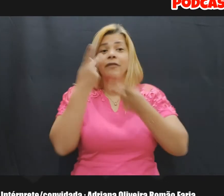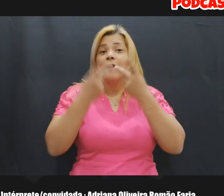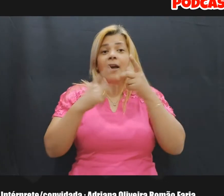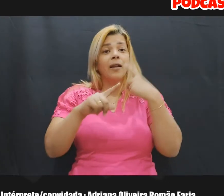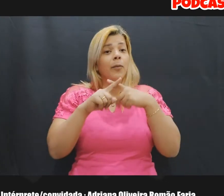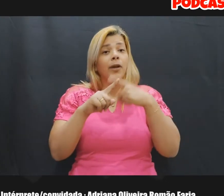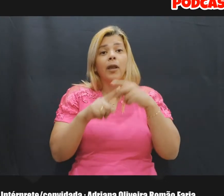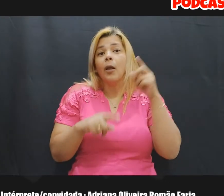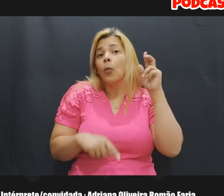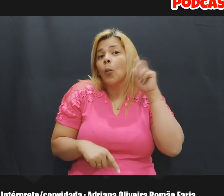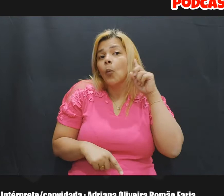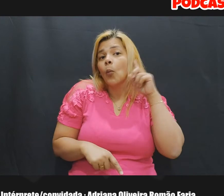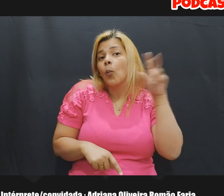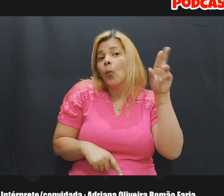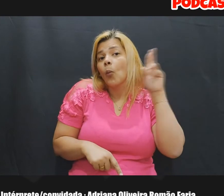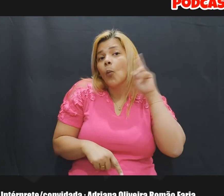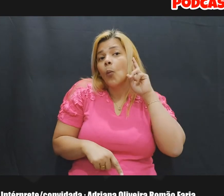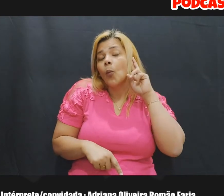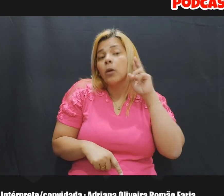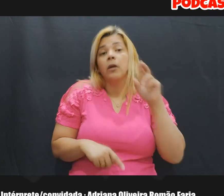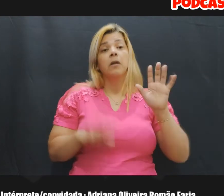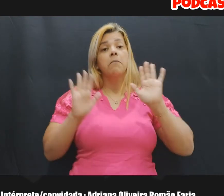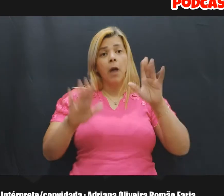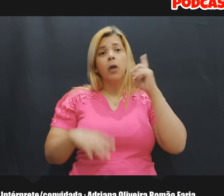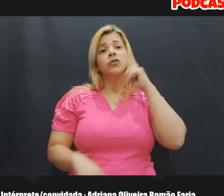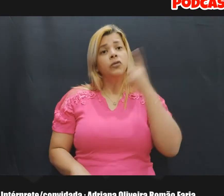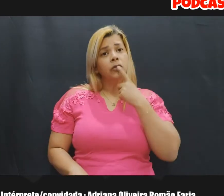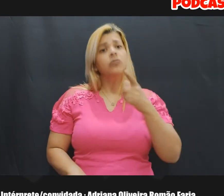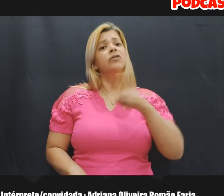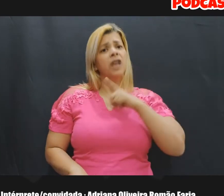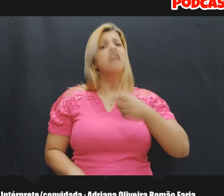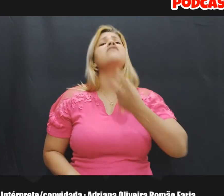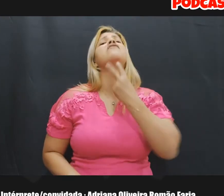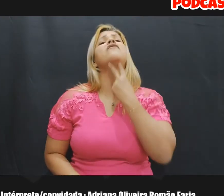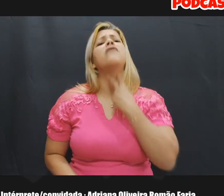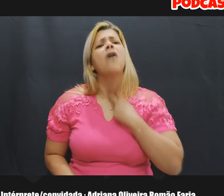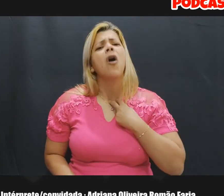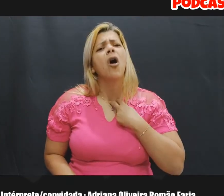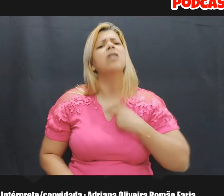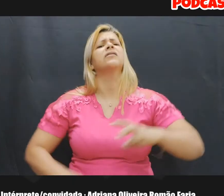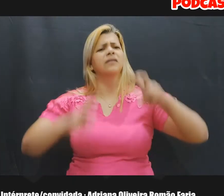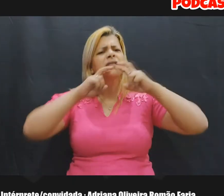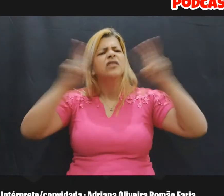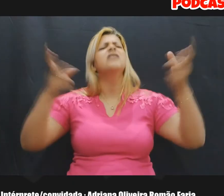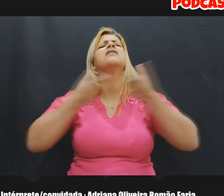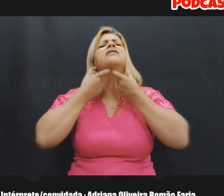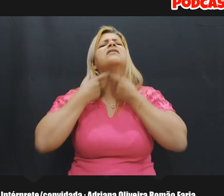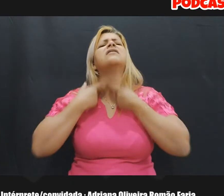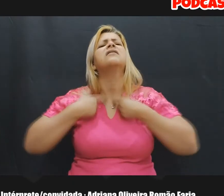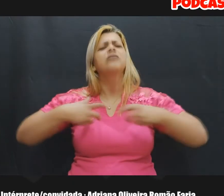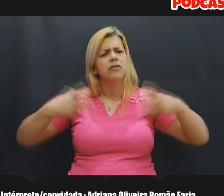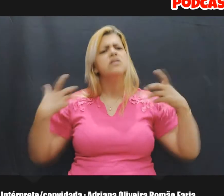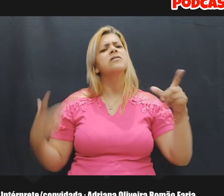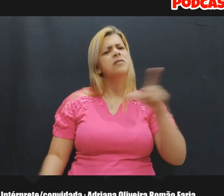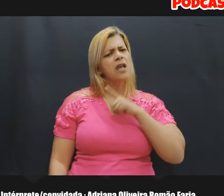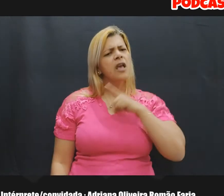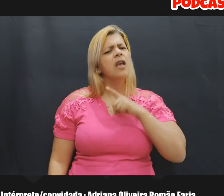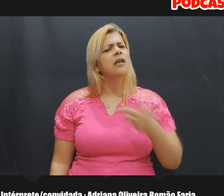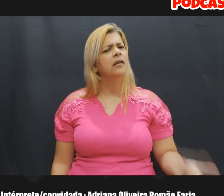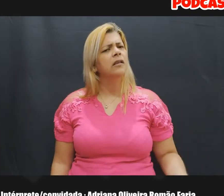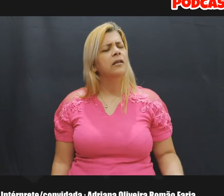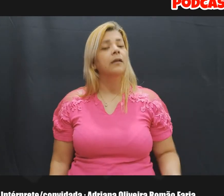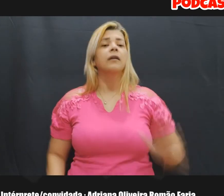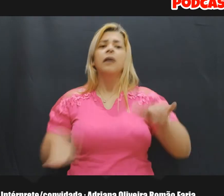não ouvem. Eles têm voz. Eles gritam, então eles têm voz. Então, o correto